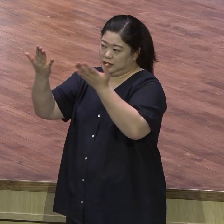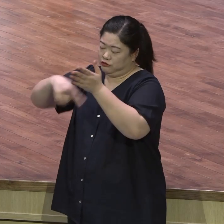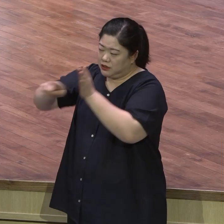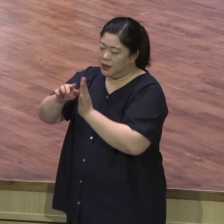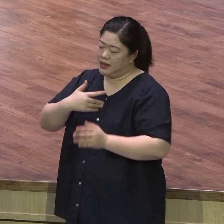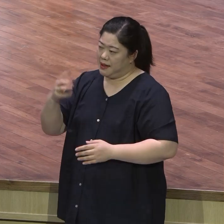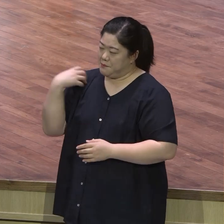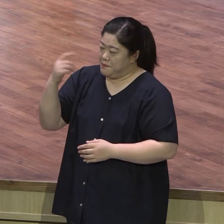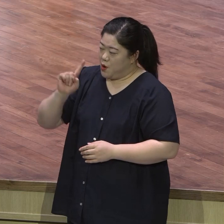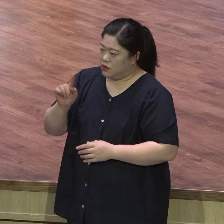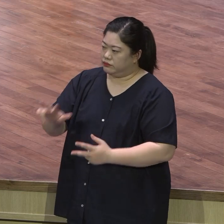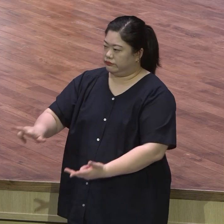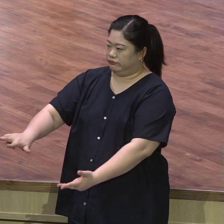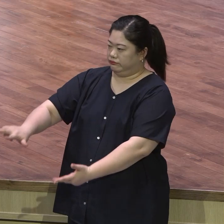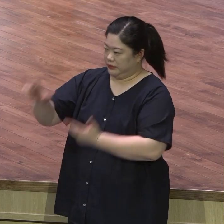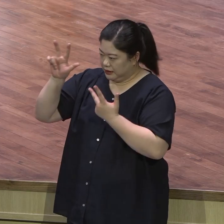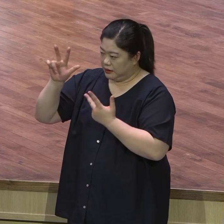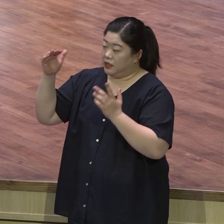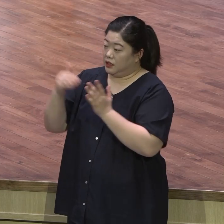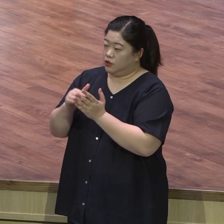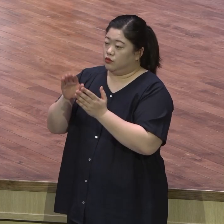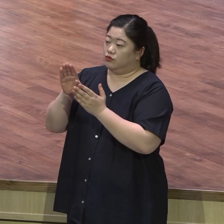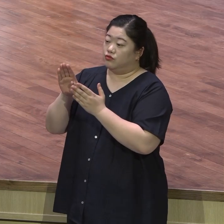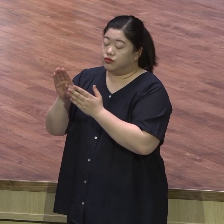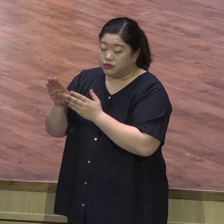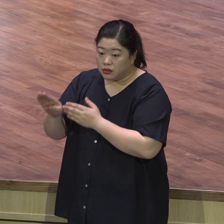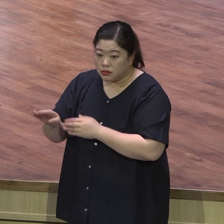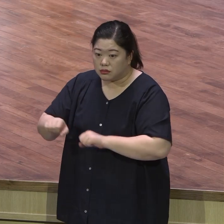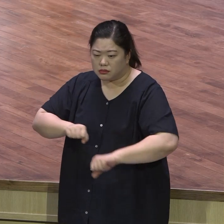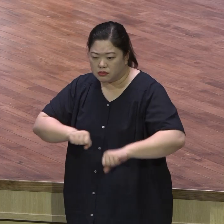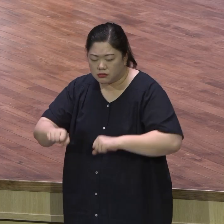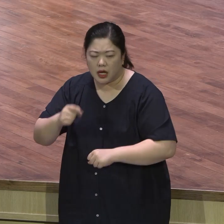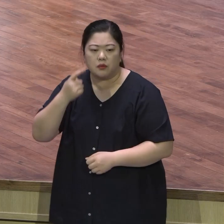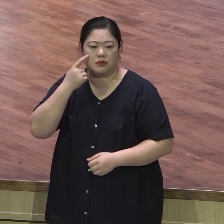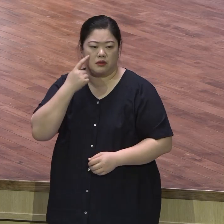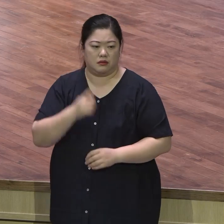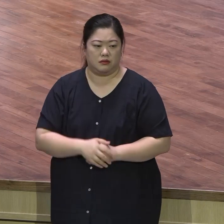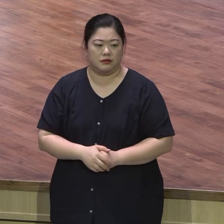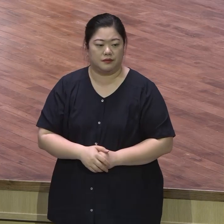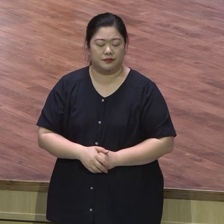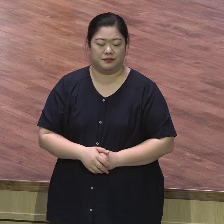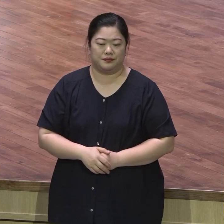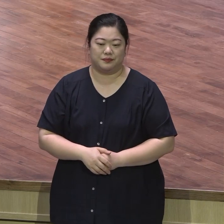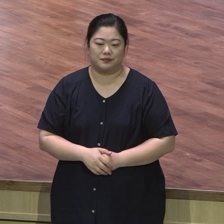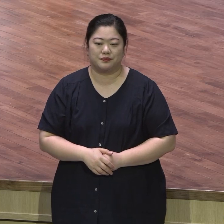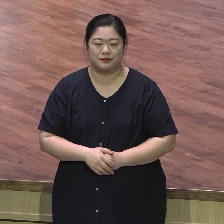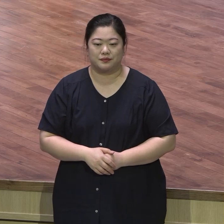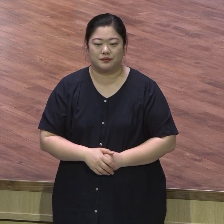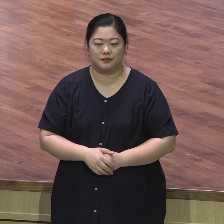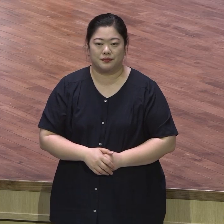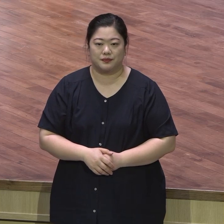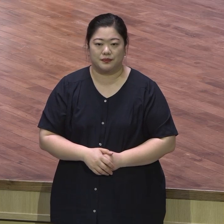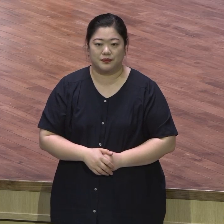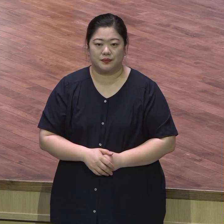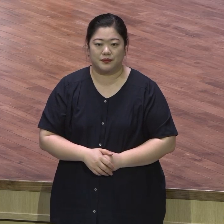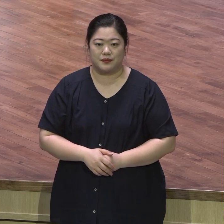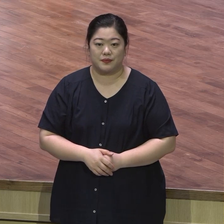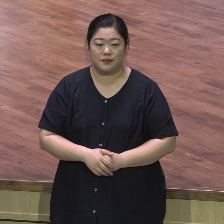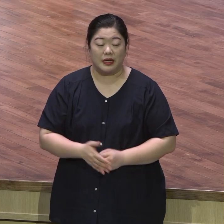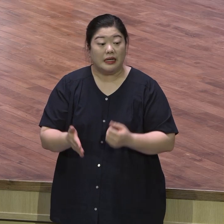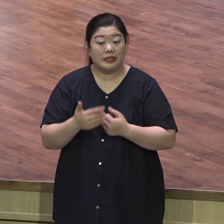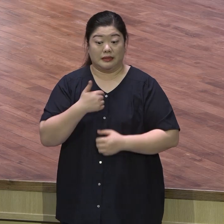하나님의 드릴 수 있도록 1600여 명 성도가 약속했습니다. 하나님 앞에 그것을 제가 제발